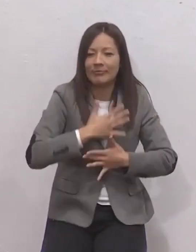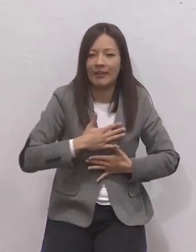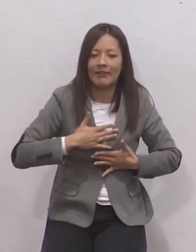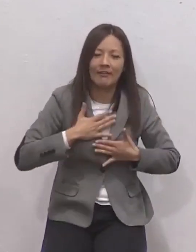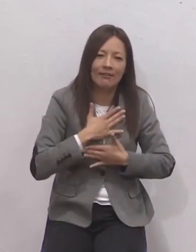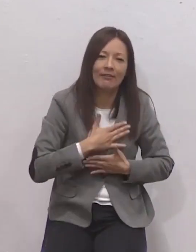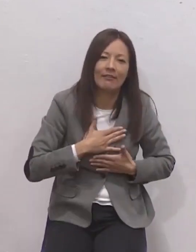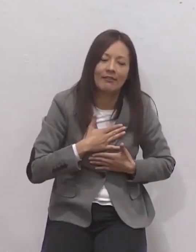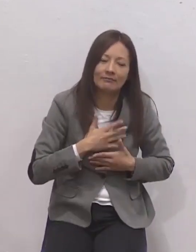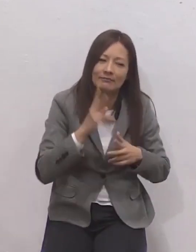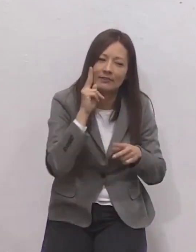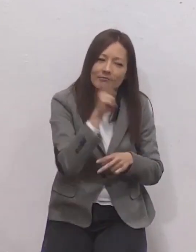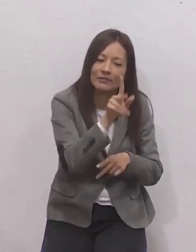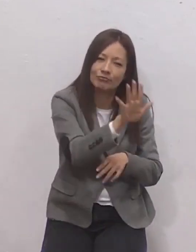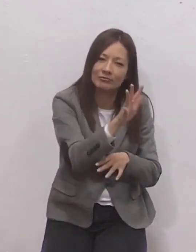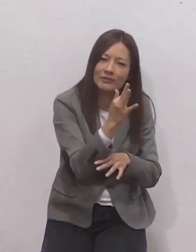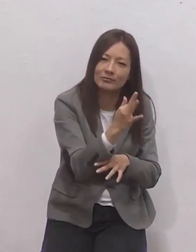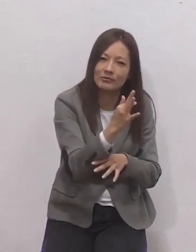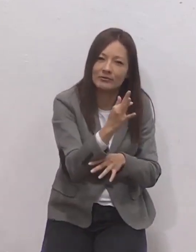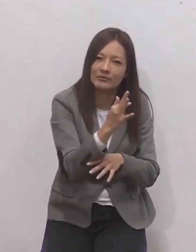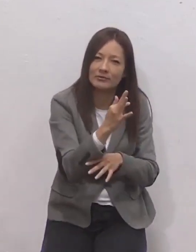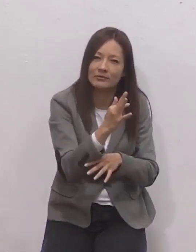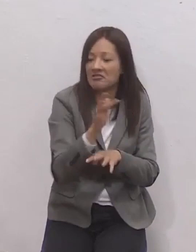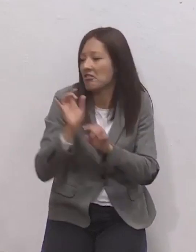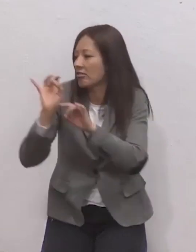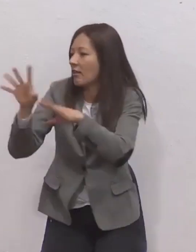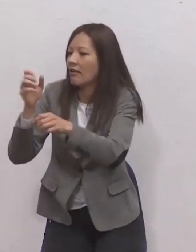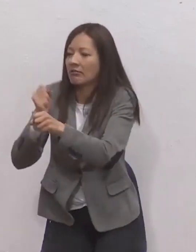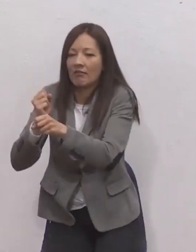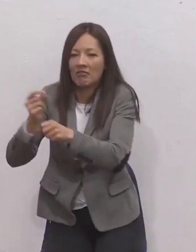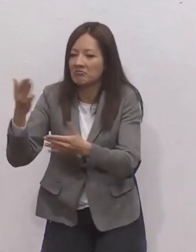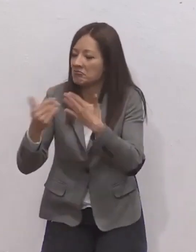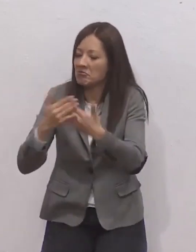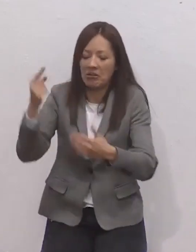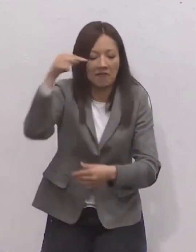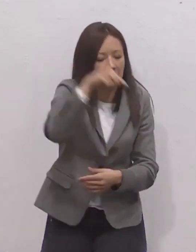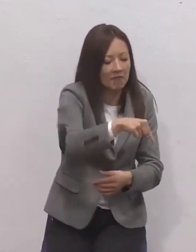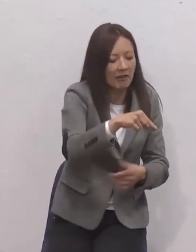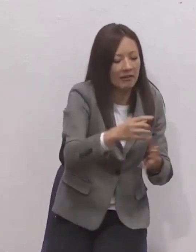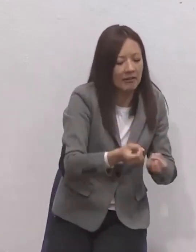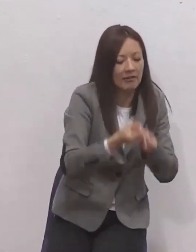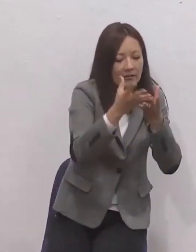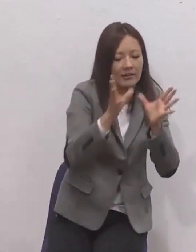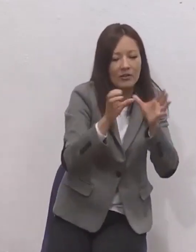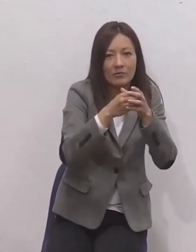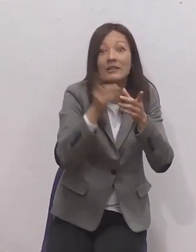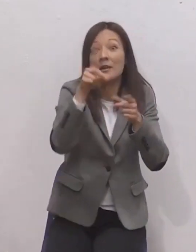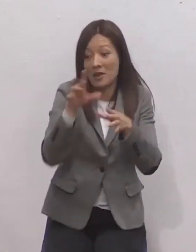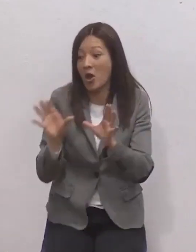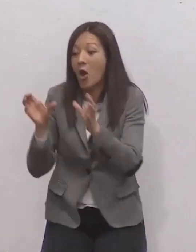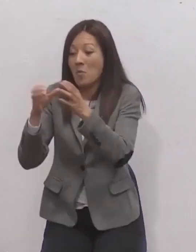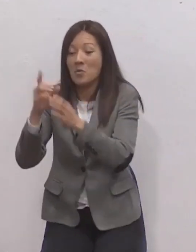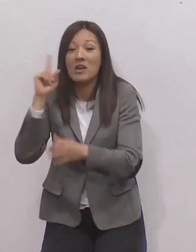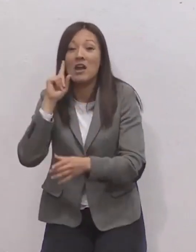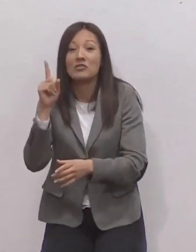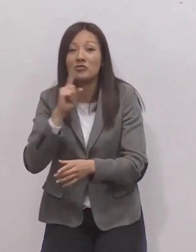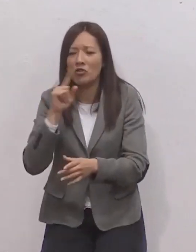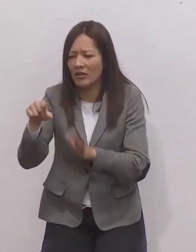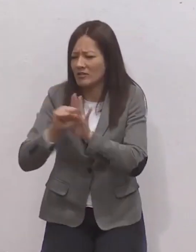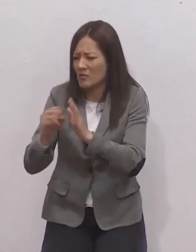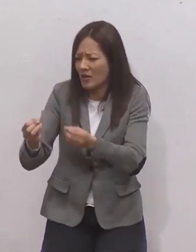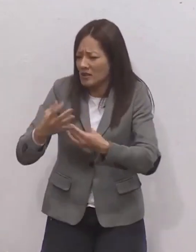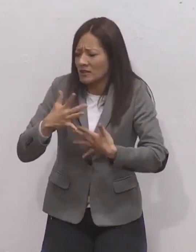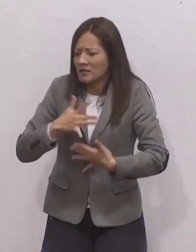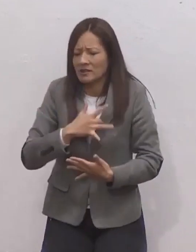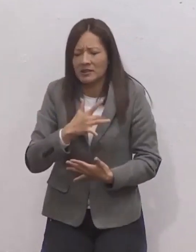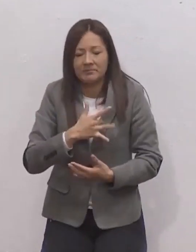son olor fragante, como lo son los discapacitados, como lo son la comunidad de los sordos, como lo